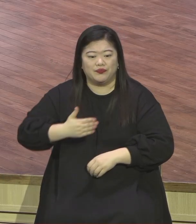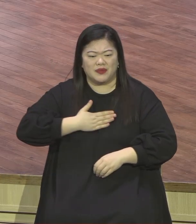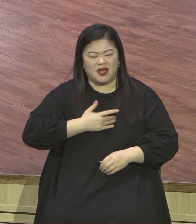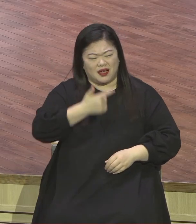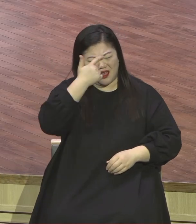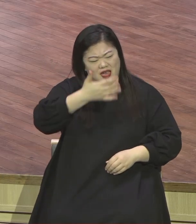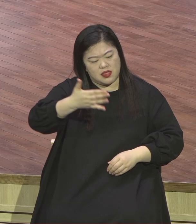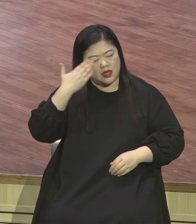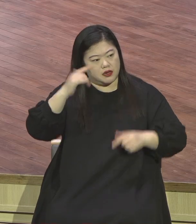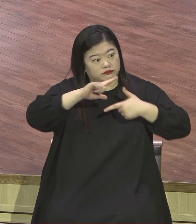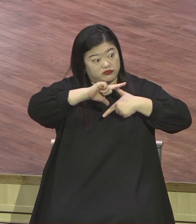새틀로